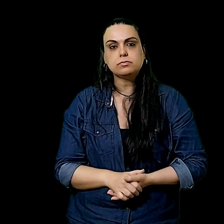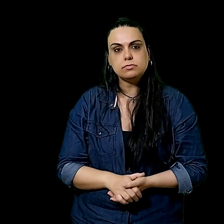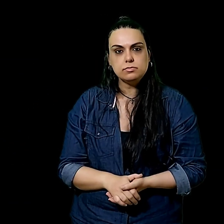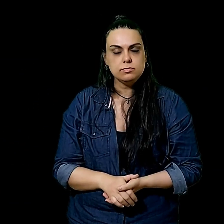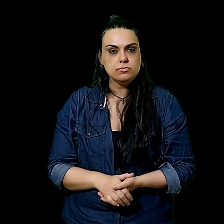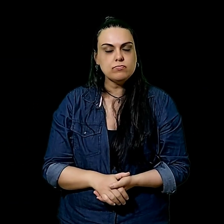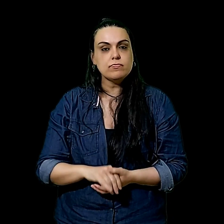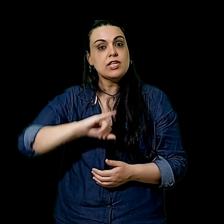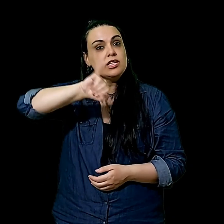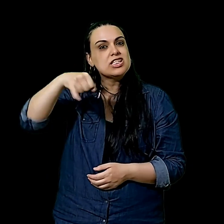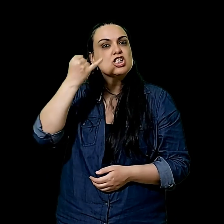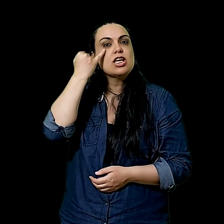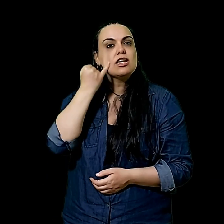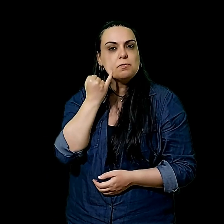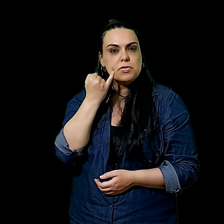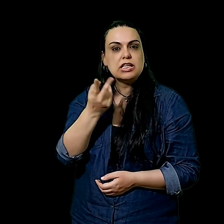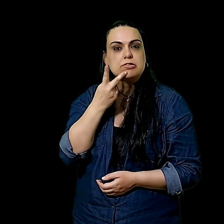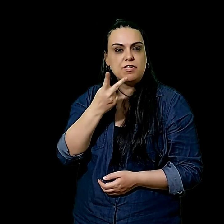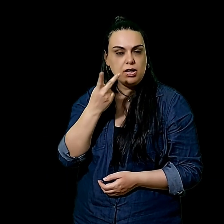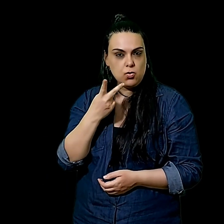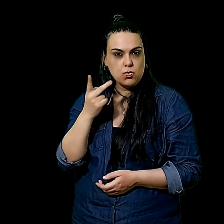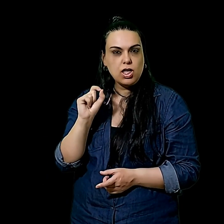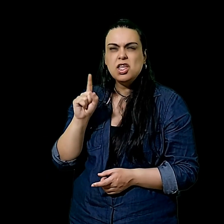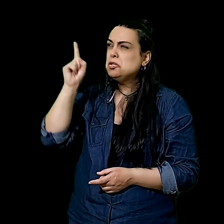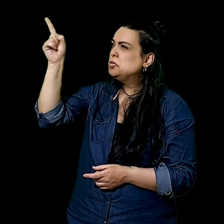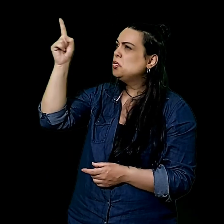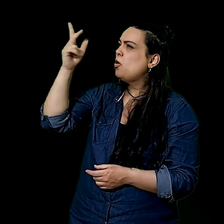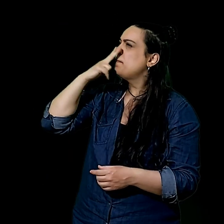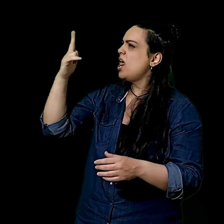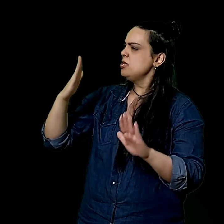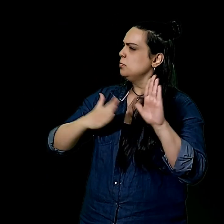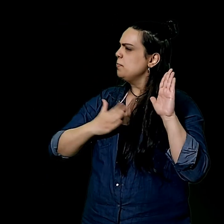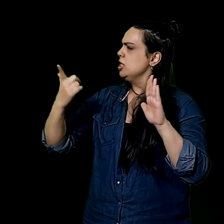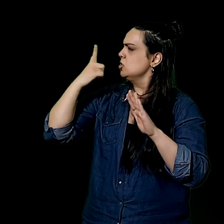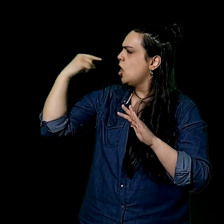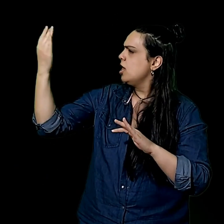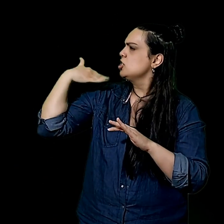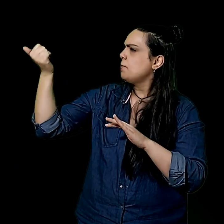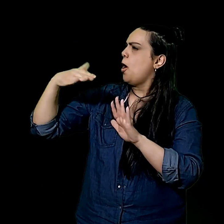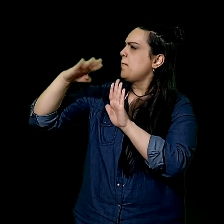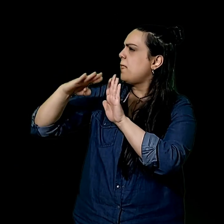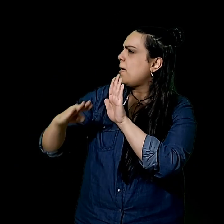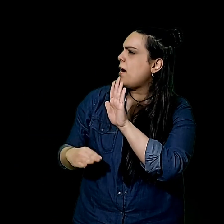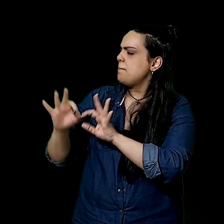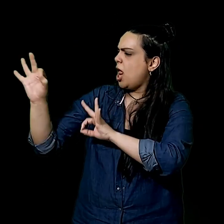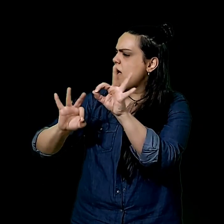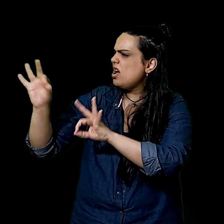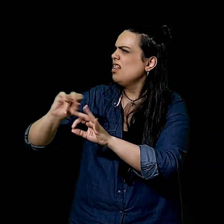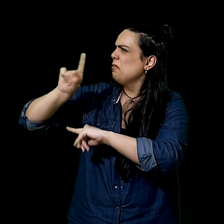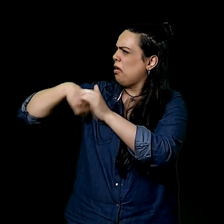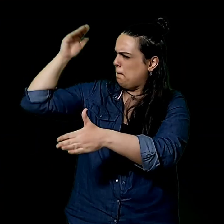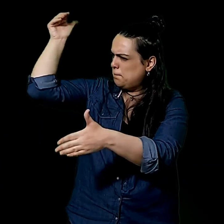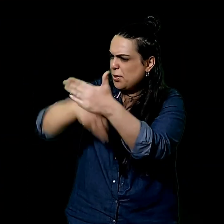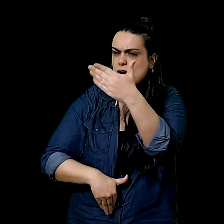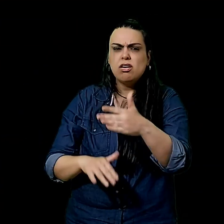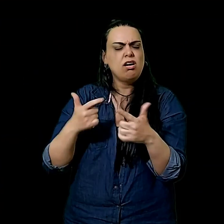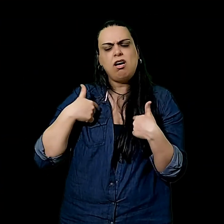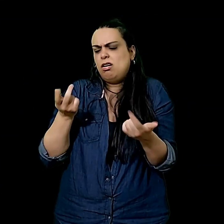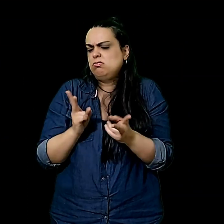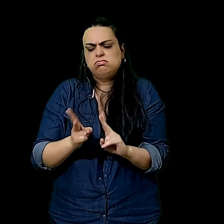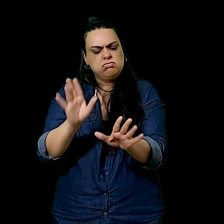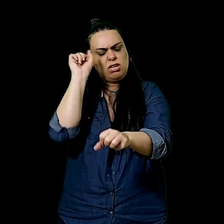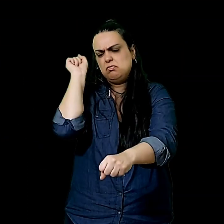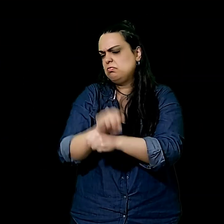E aí ele disse assim, quando ele diz, tu me iludiste e iludido eu fiquei, ele vai afirmando que ele não quer mais dar continuidade a